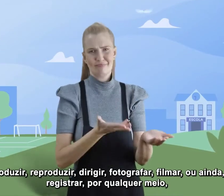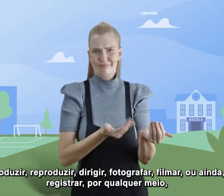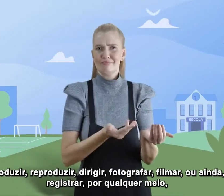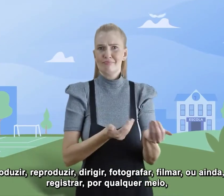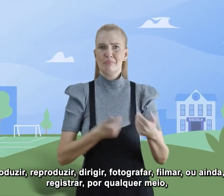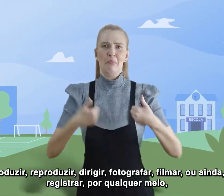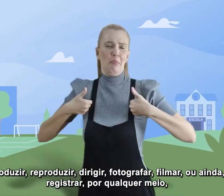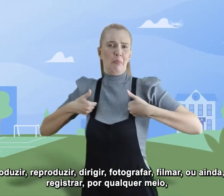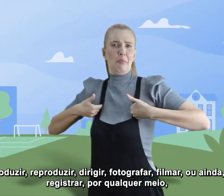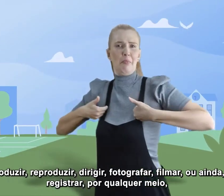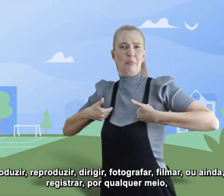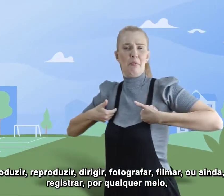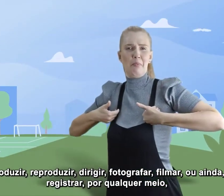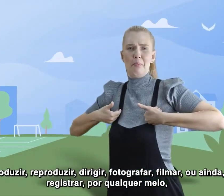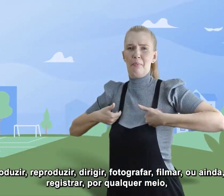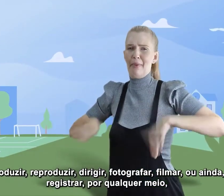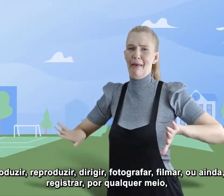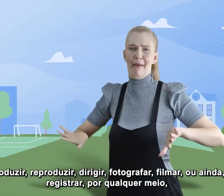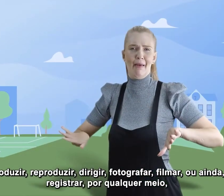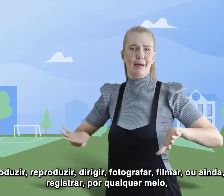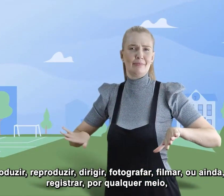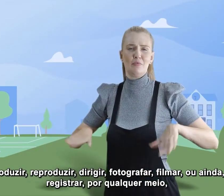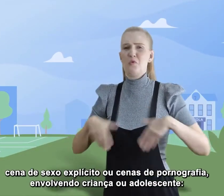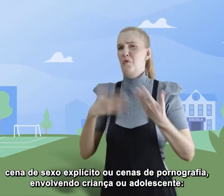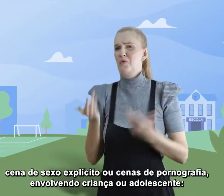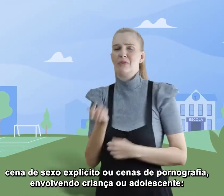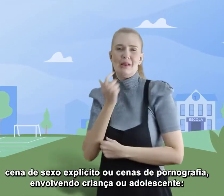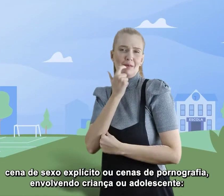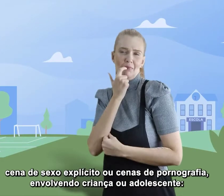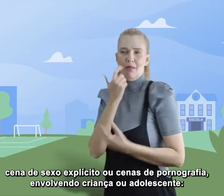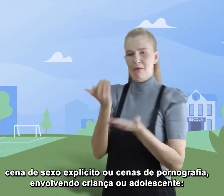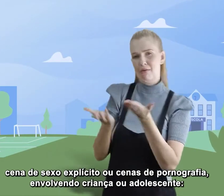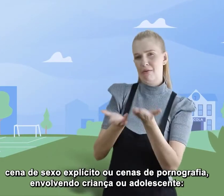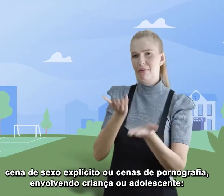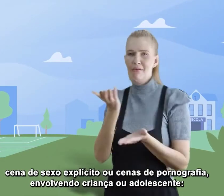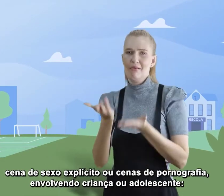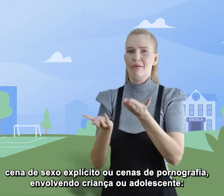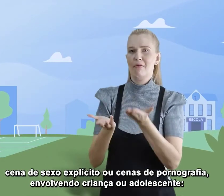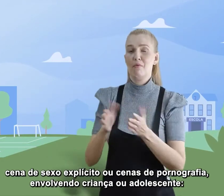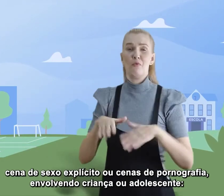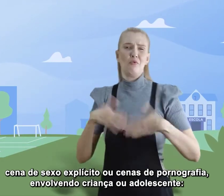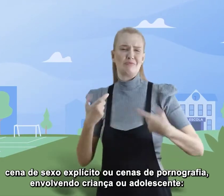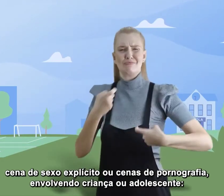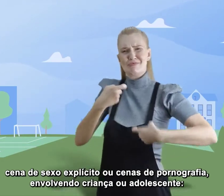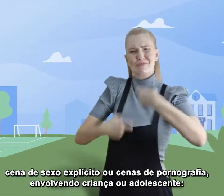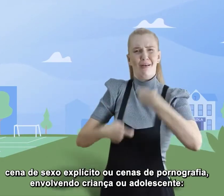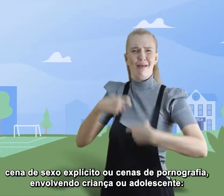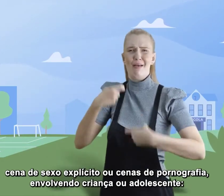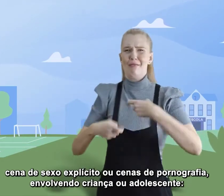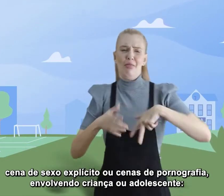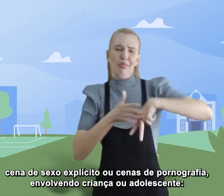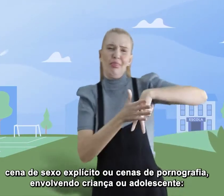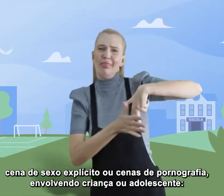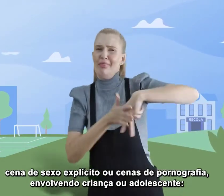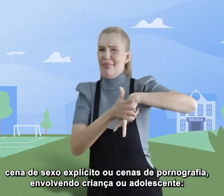ainda, registrar, por qualquer meio, cena de sexo explícito ou cenas de pornografia envolvendo